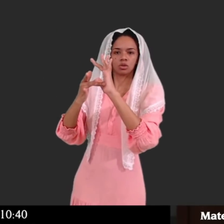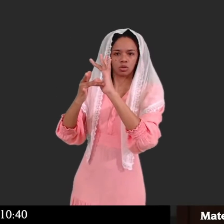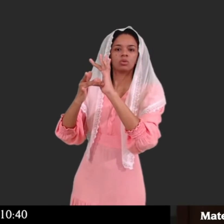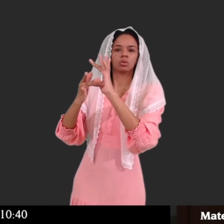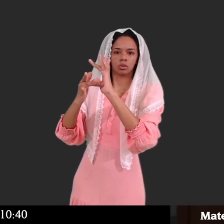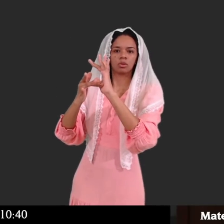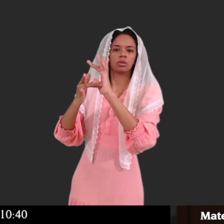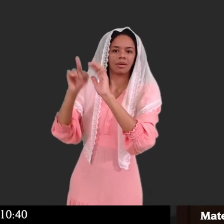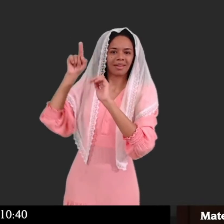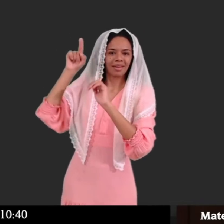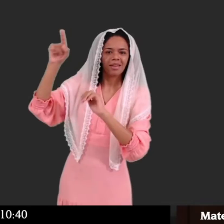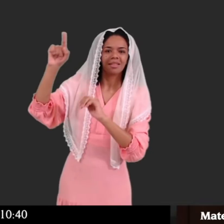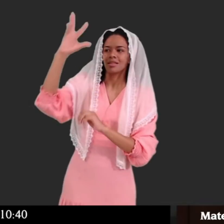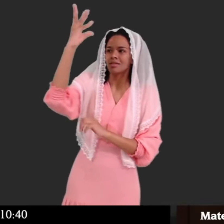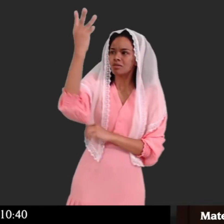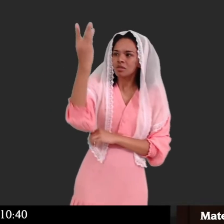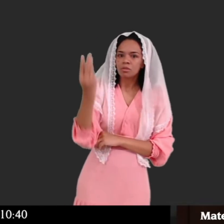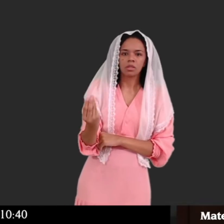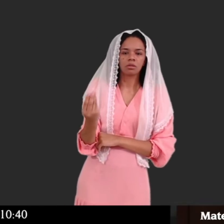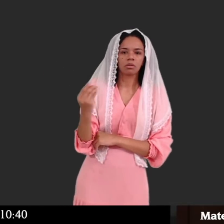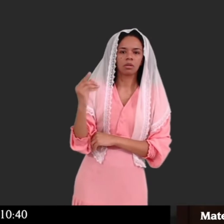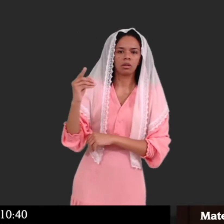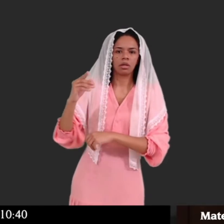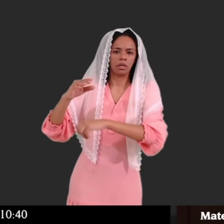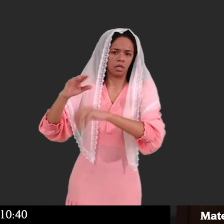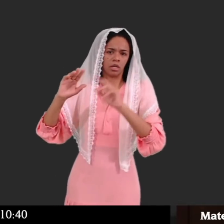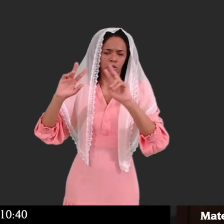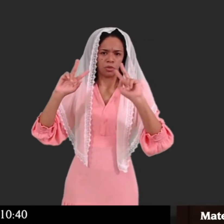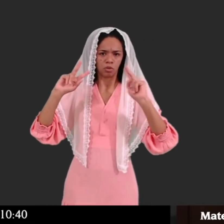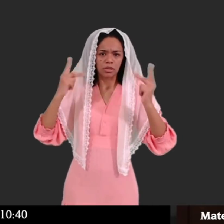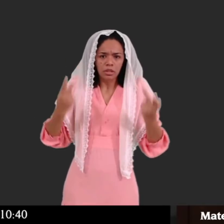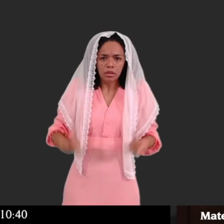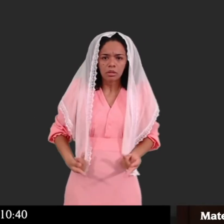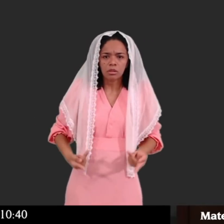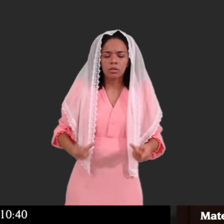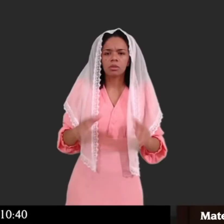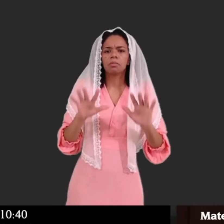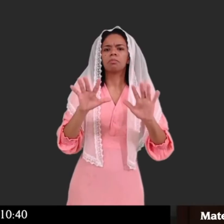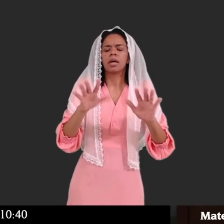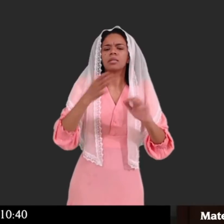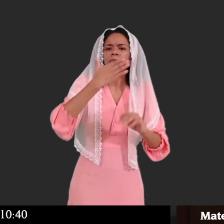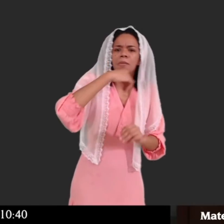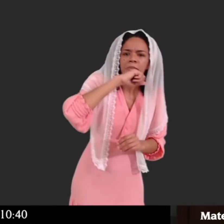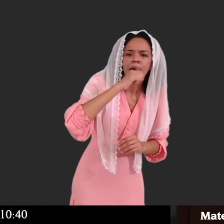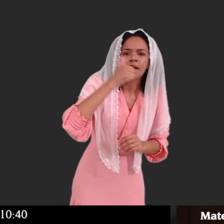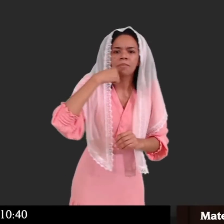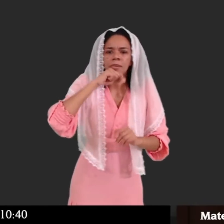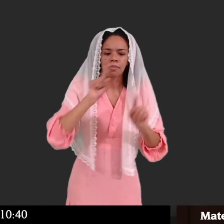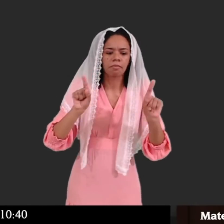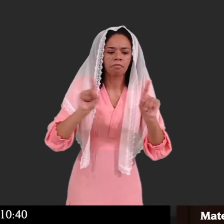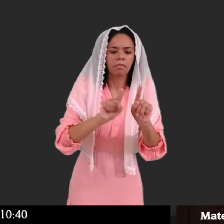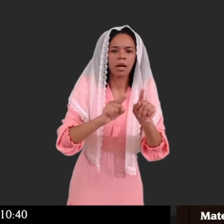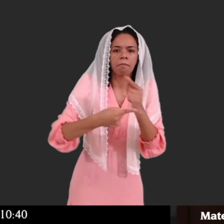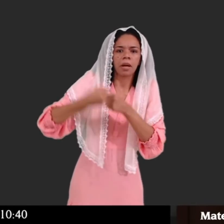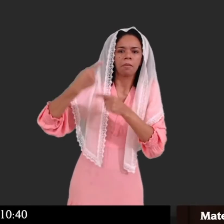não teve pai, não teve mãe, mas teve fim. Mas não teve uma árvore de genealógica,